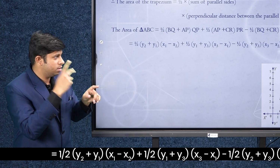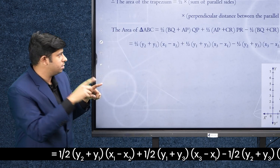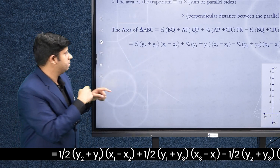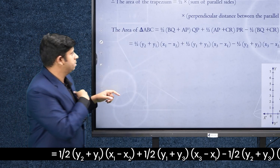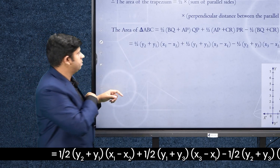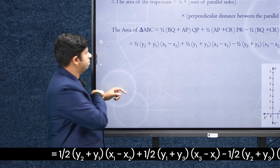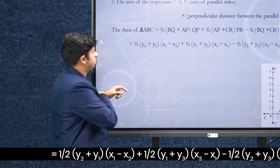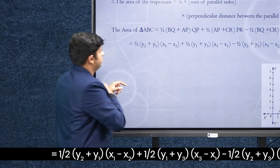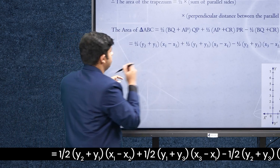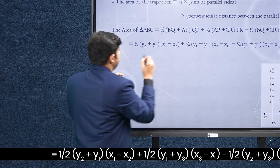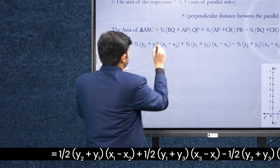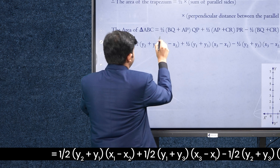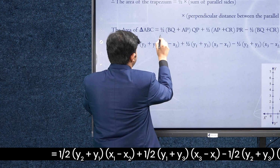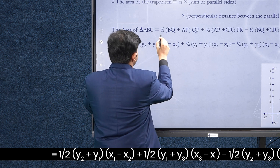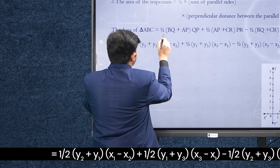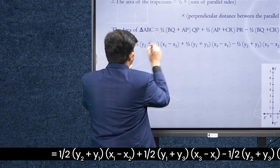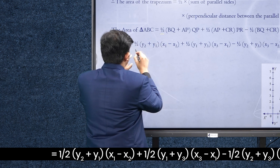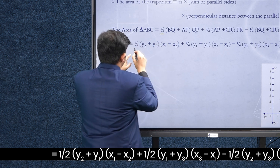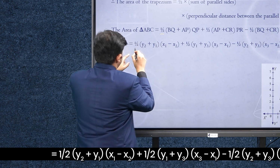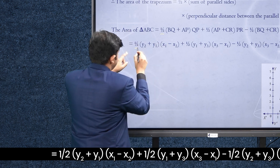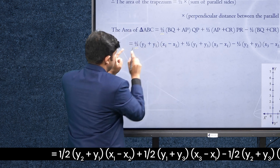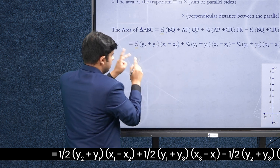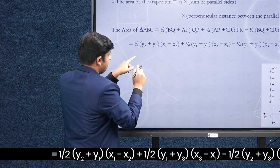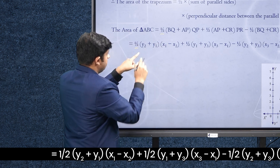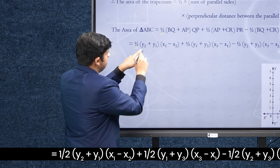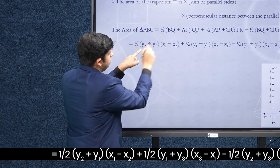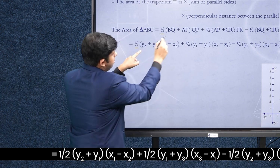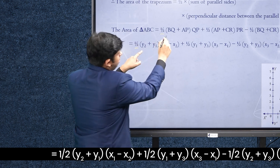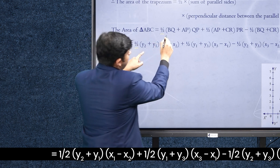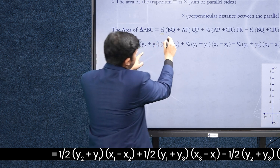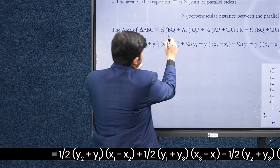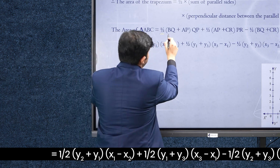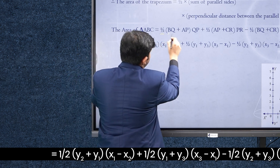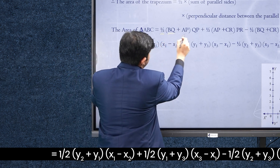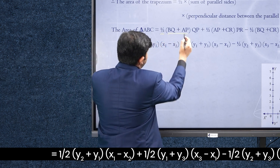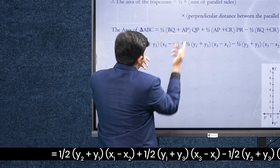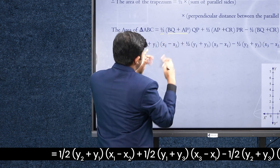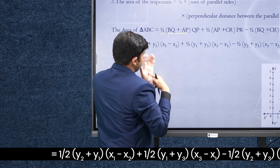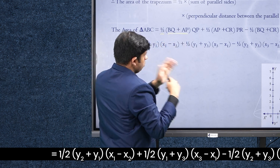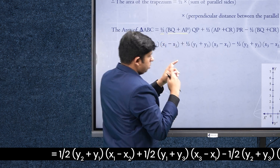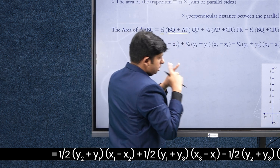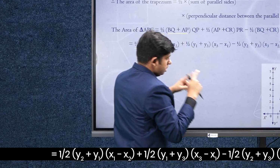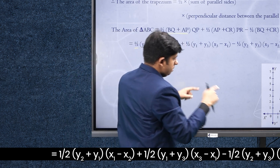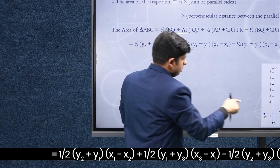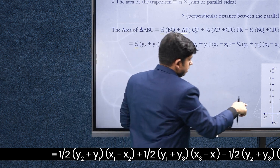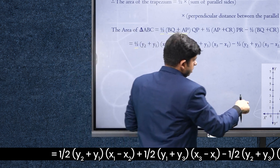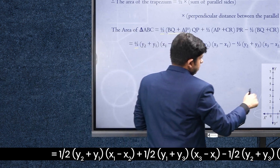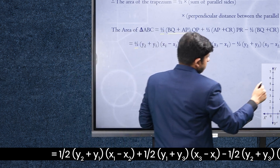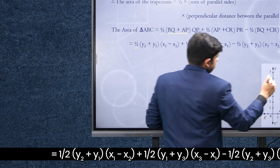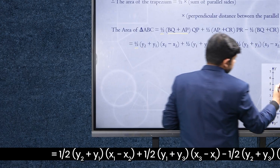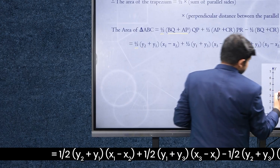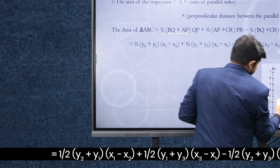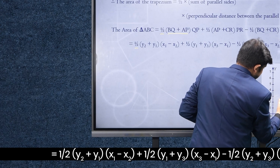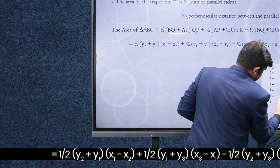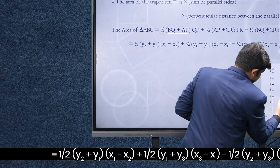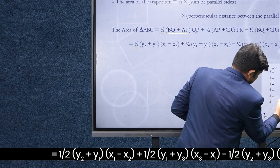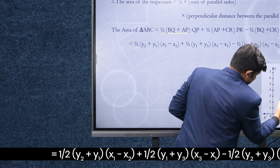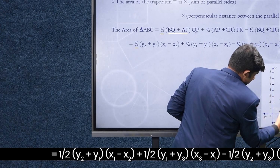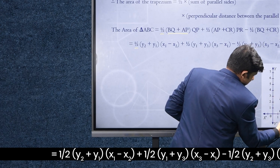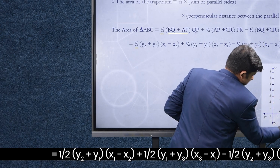Equals to half of y2 plus y1 of x1 minus x2 plus 1/2